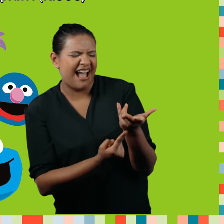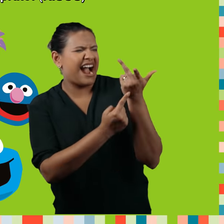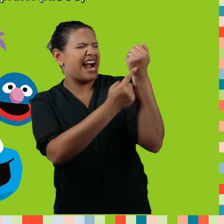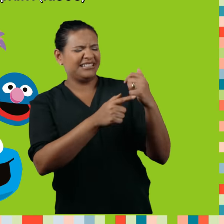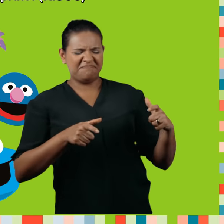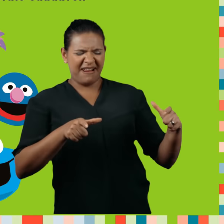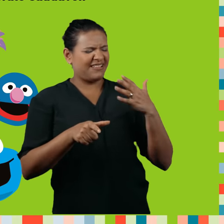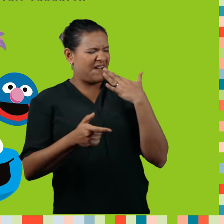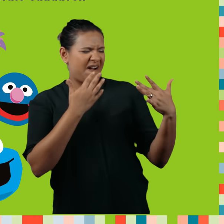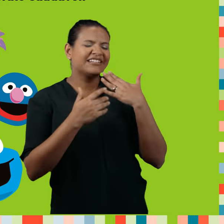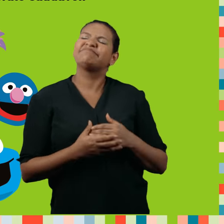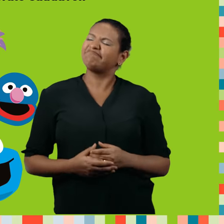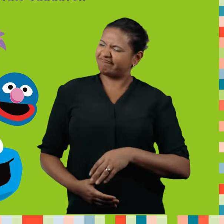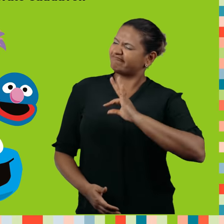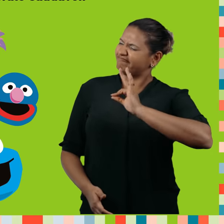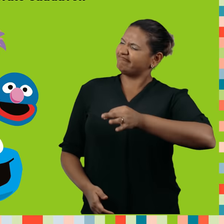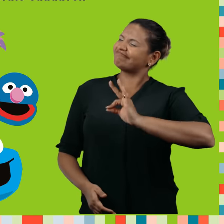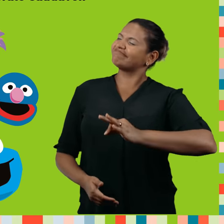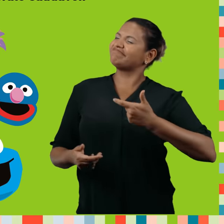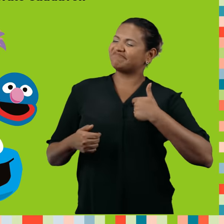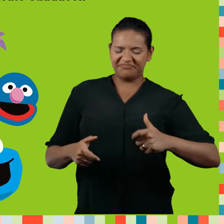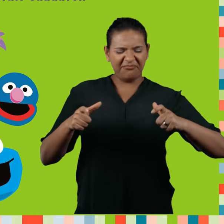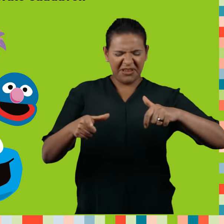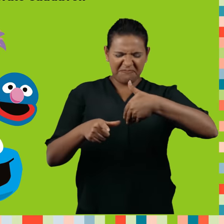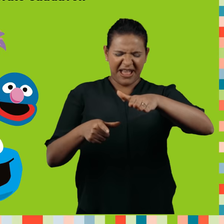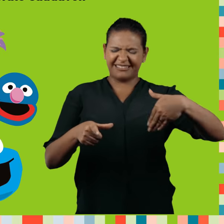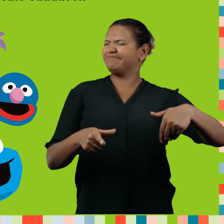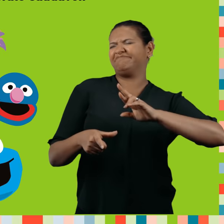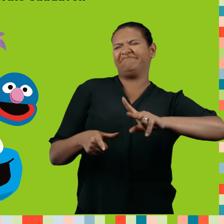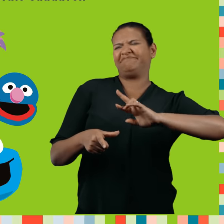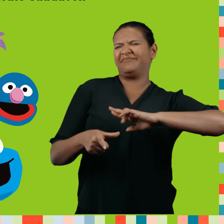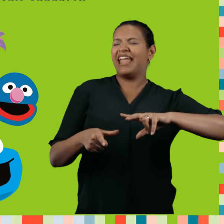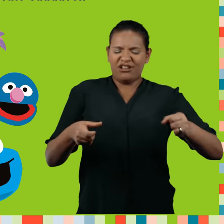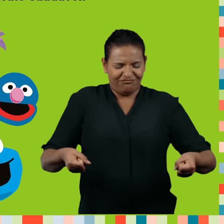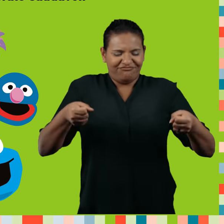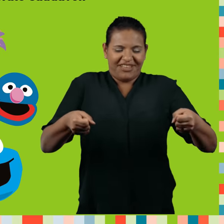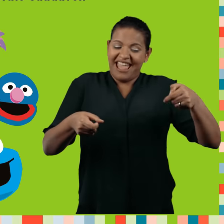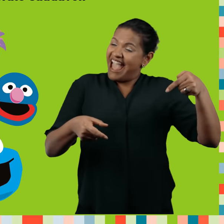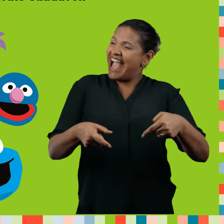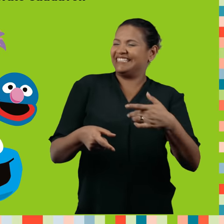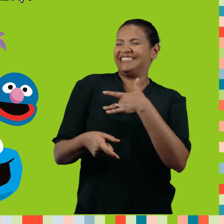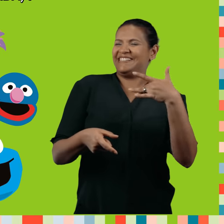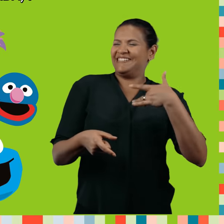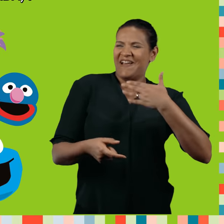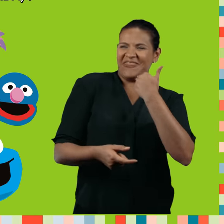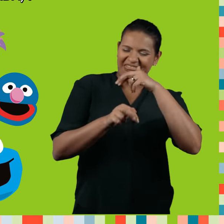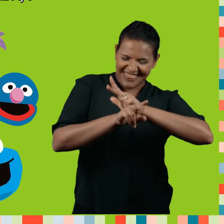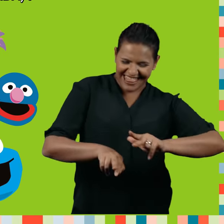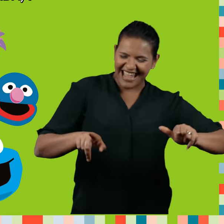prato. Agora sim! Prato colorido é prato saudável!